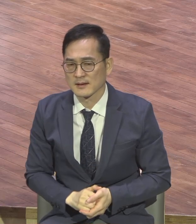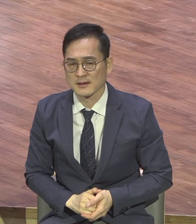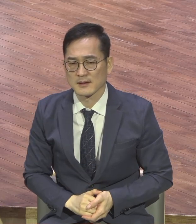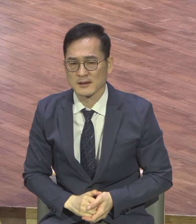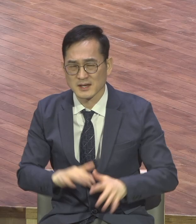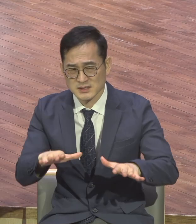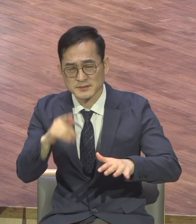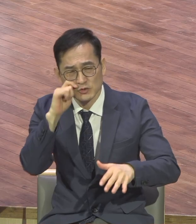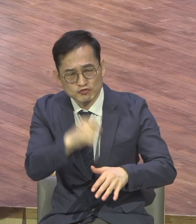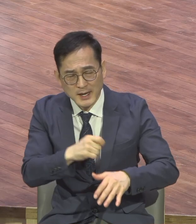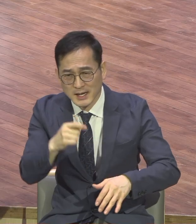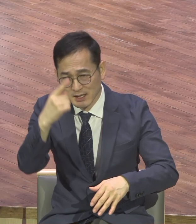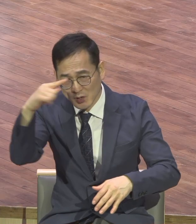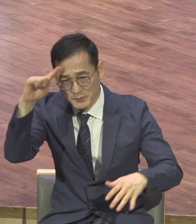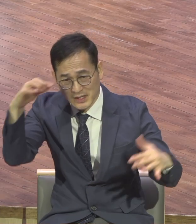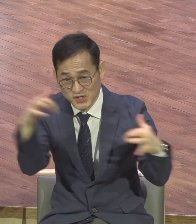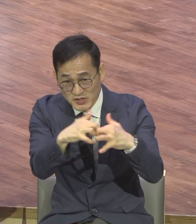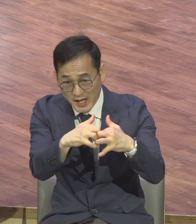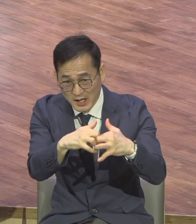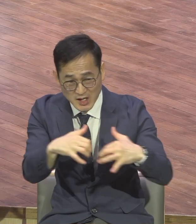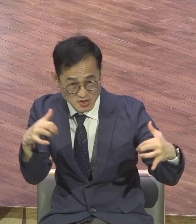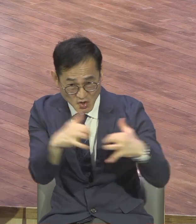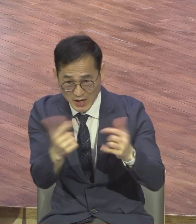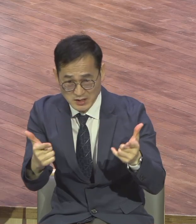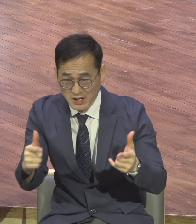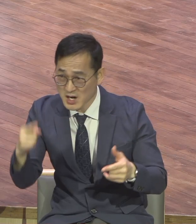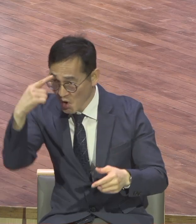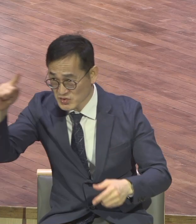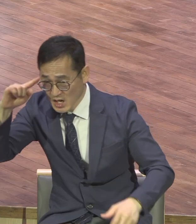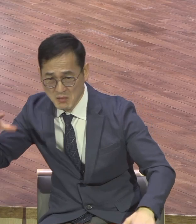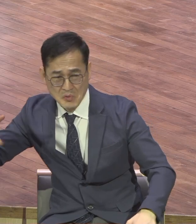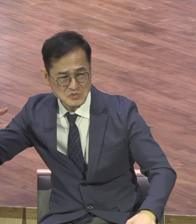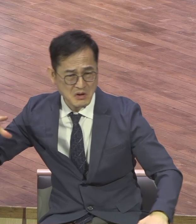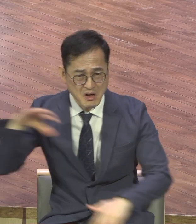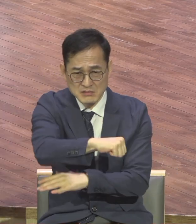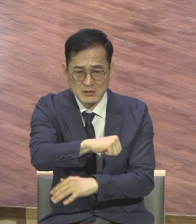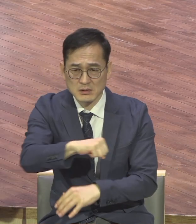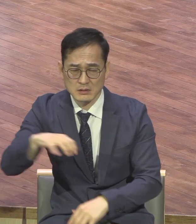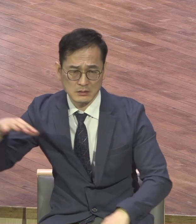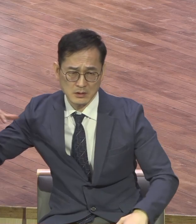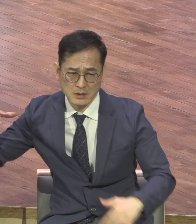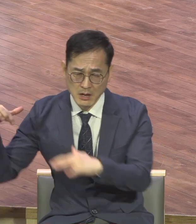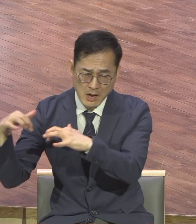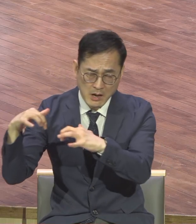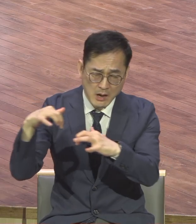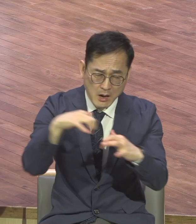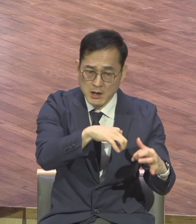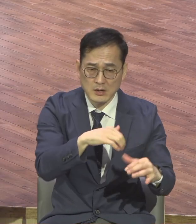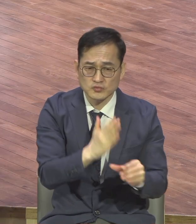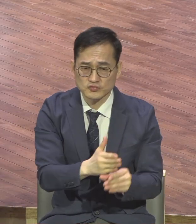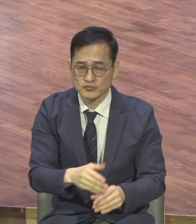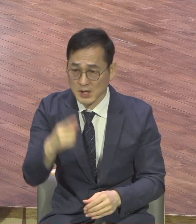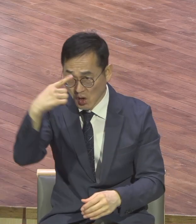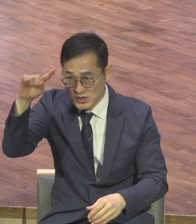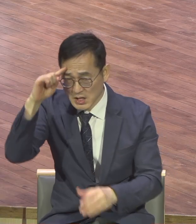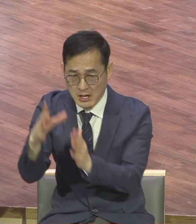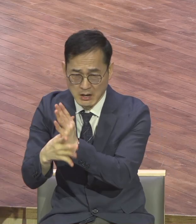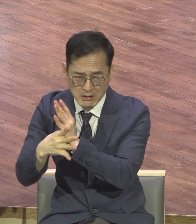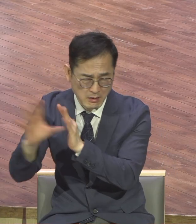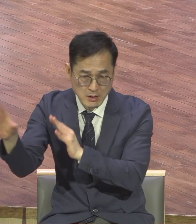저기 뭐 전쟁입니까? 지금 도발이지. 전쟁이라고 양쪽 쏘아야 되는데 한쪽만 일방적으로 당하고 있잖아요. 저런 짓을